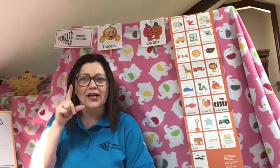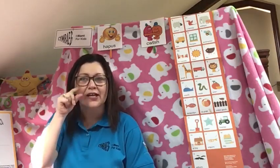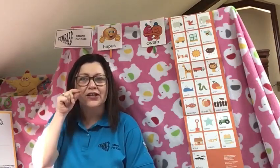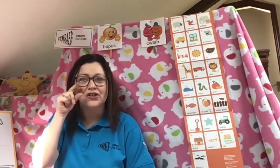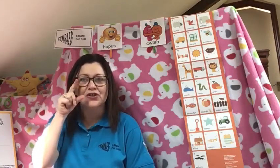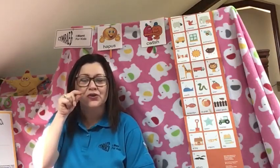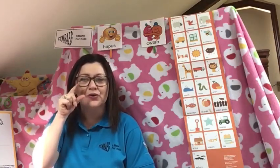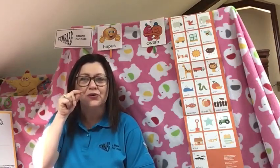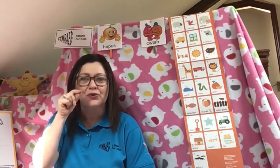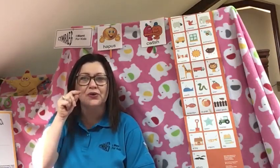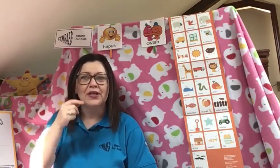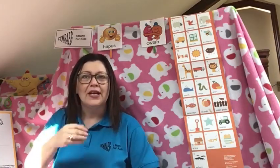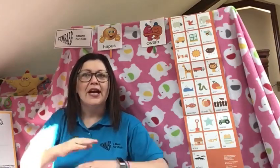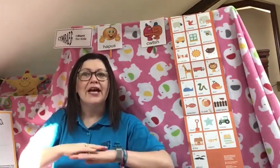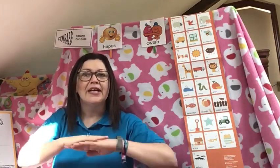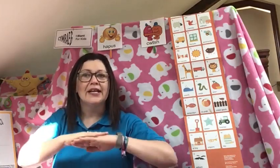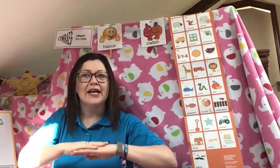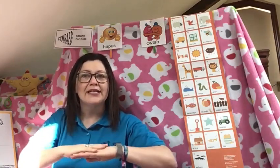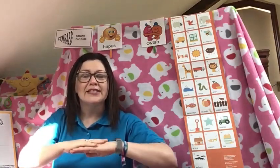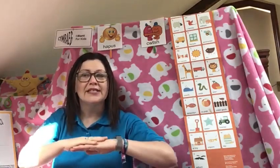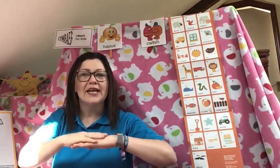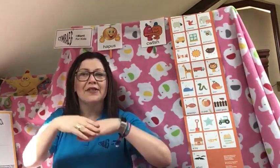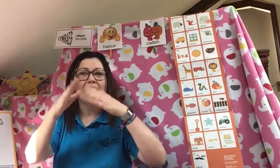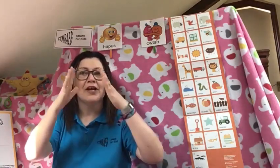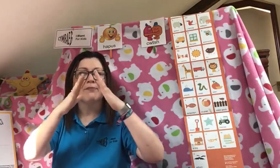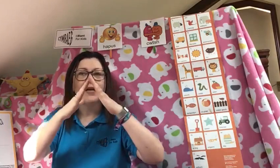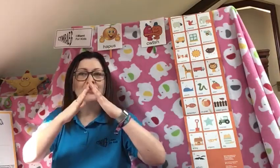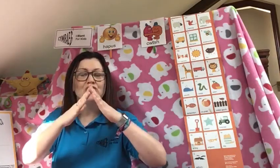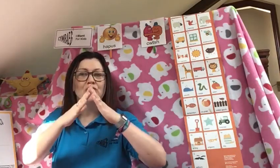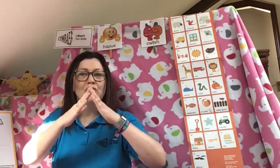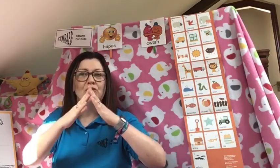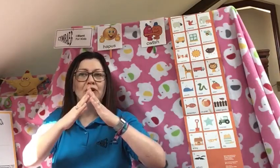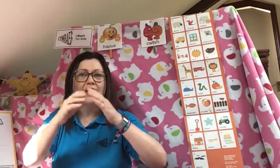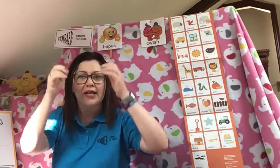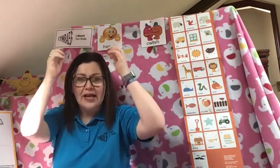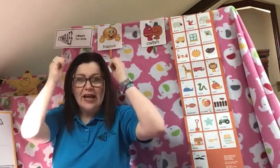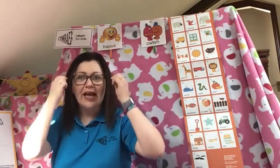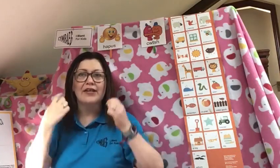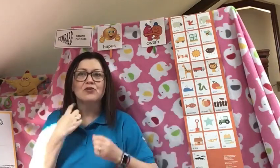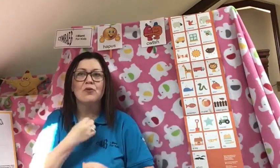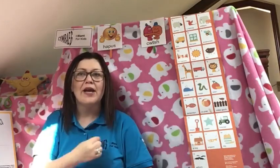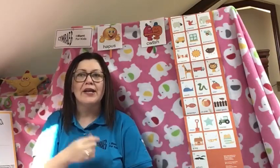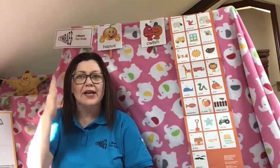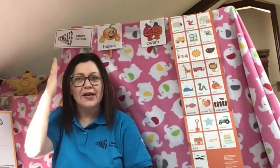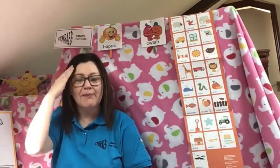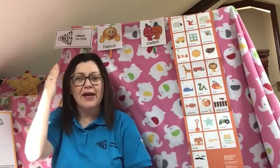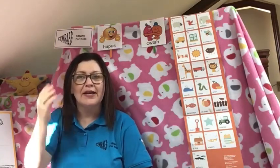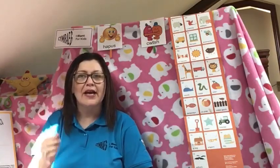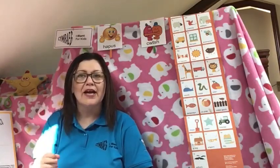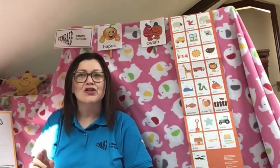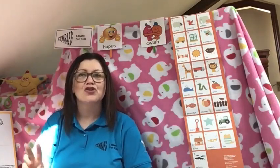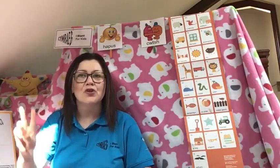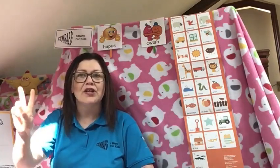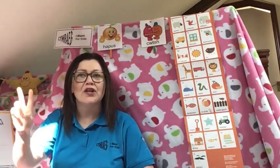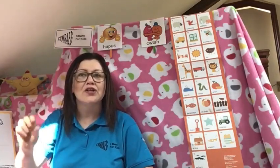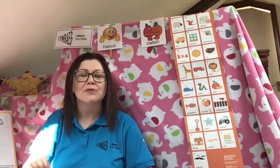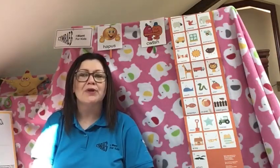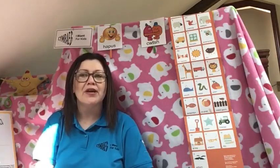Jack y Do yn eistedd ar ben to. Het wen ar ei ben a dwy goes bren